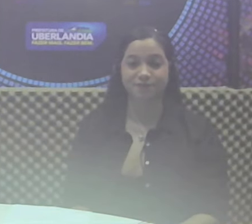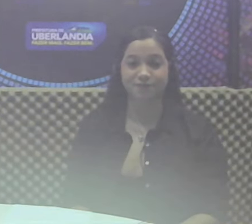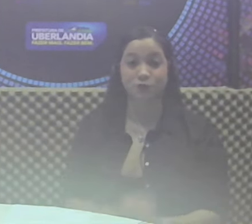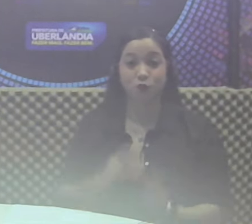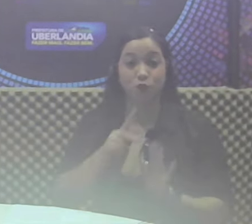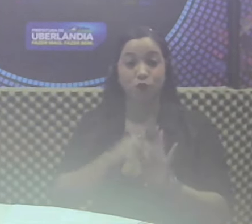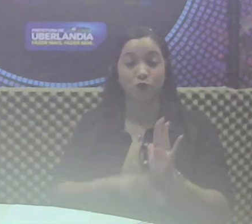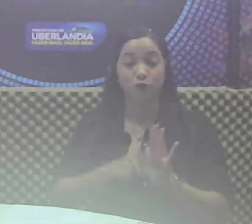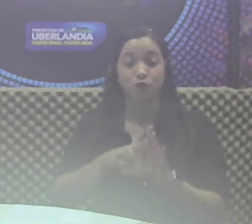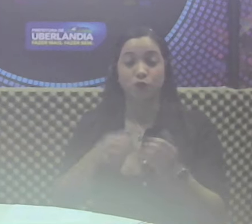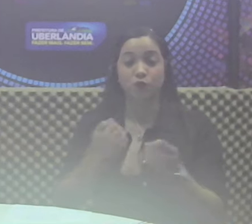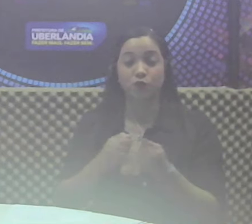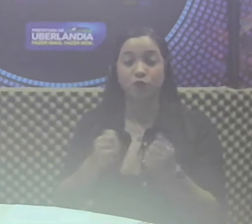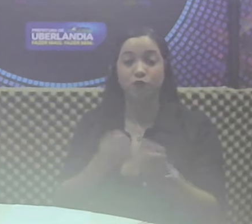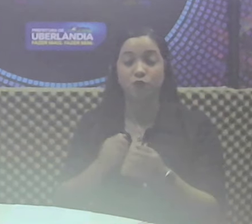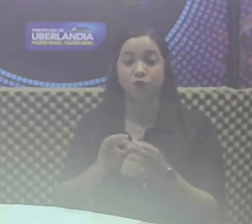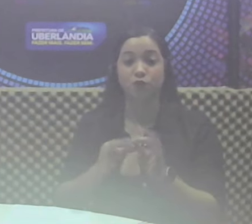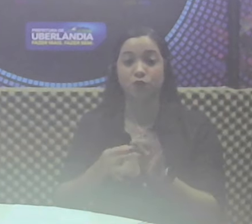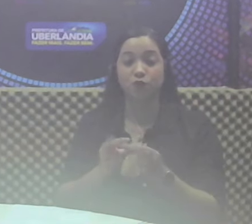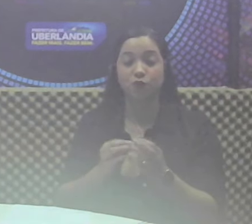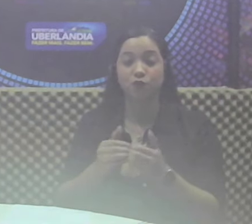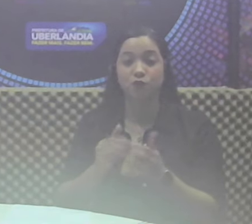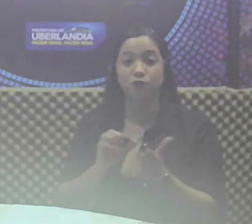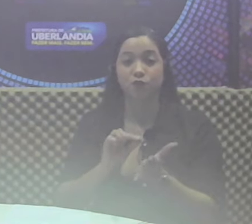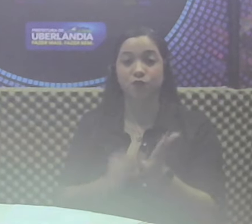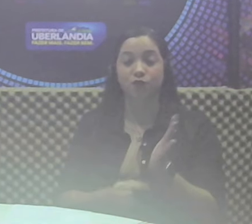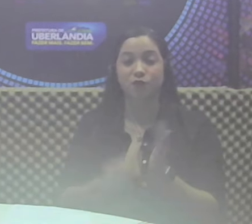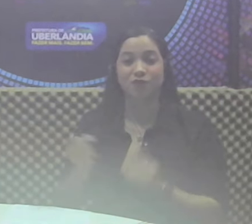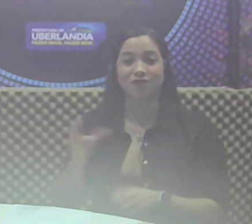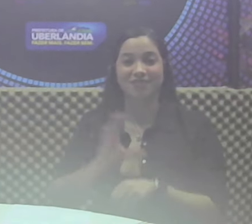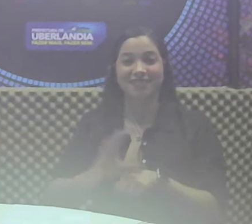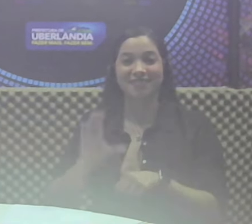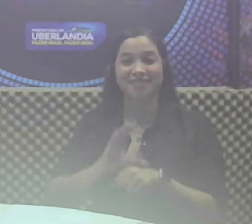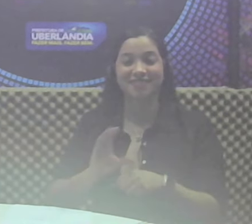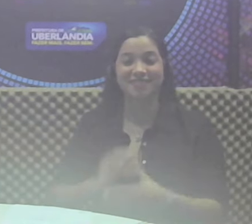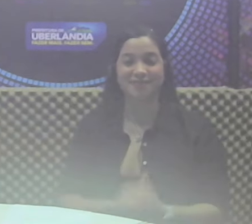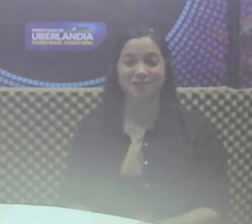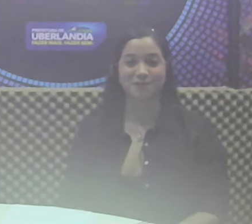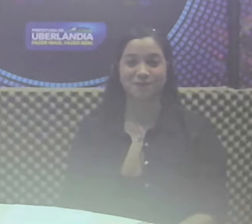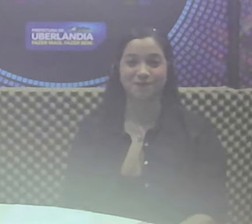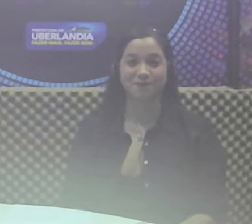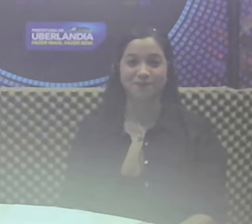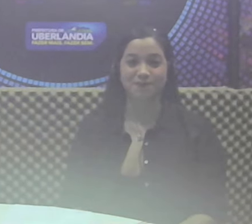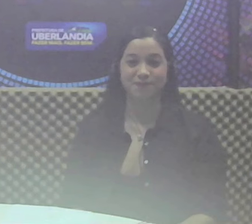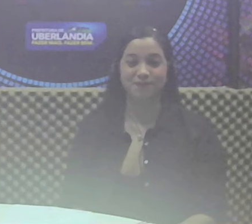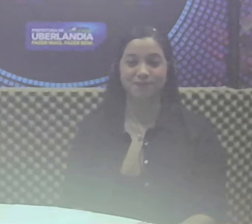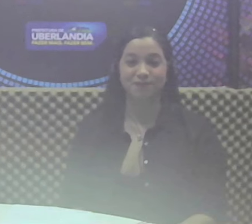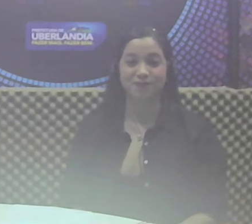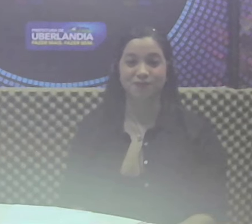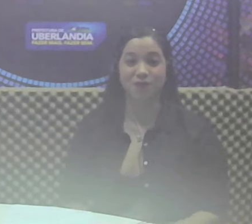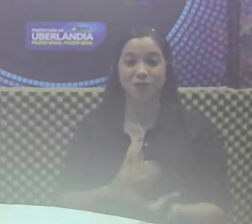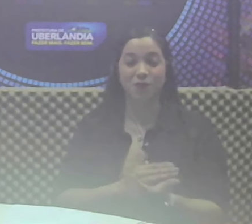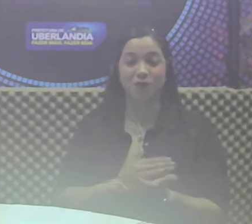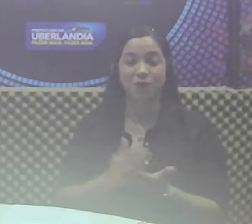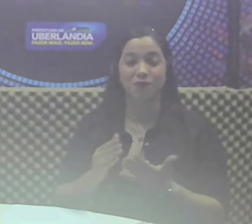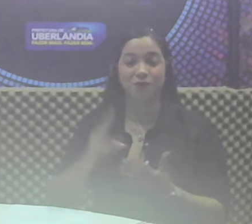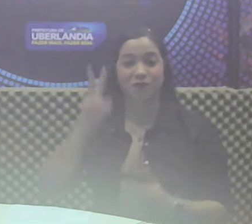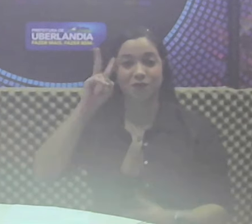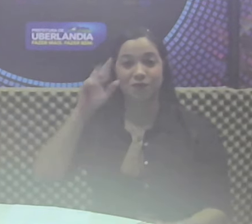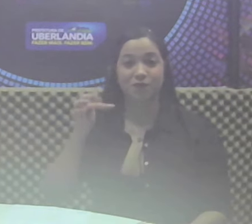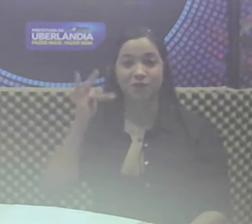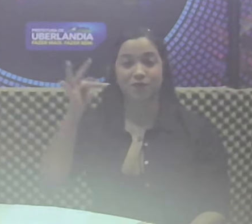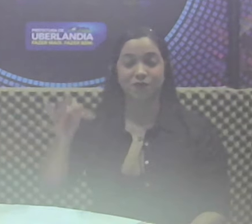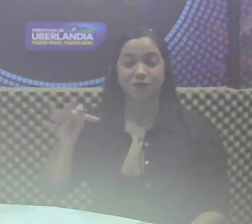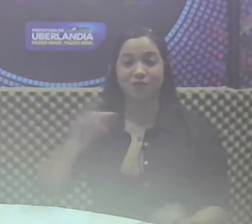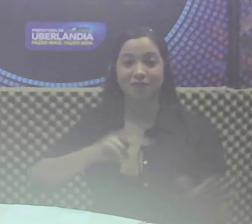Projeto Ônibus Meu Ofício vai abrir inscrições para novo curso. E ainda, começa na próxima segunda-feira a